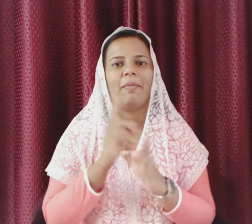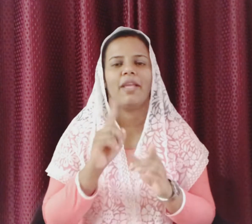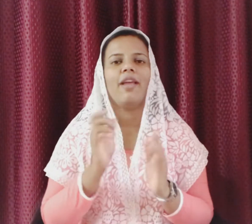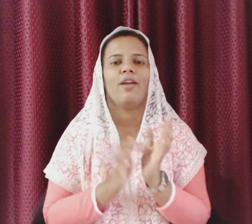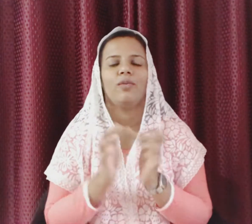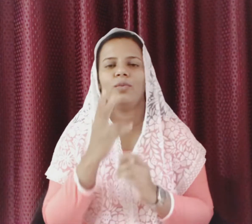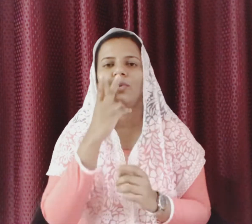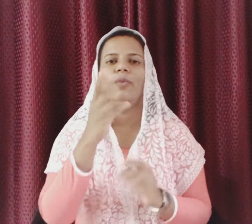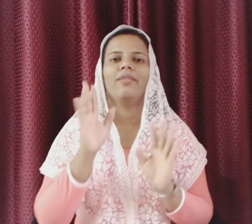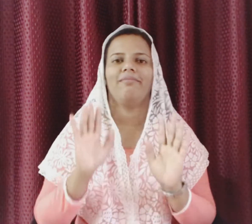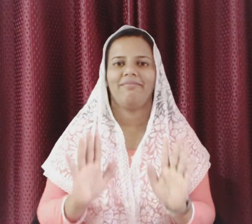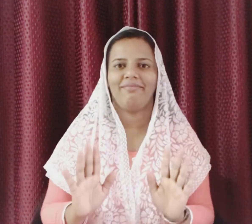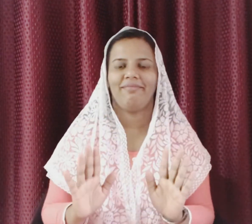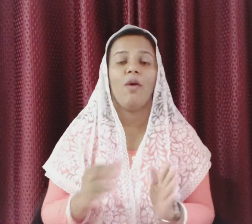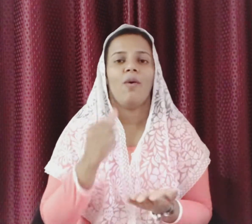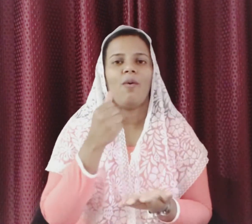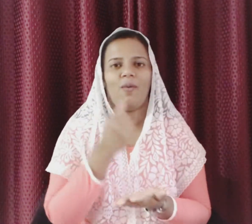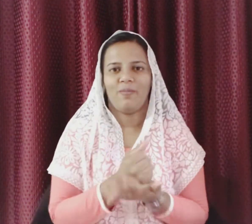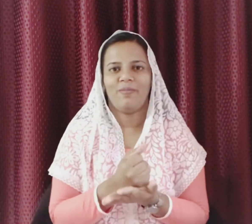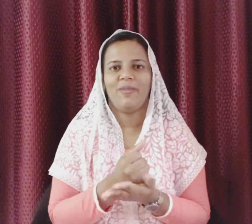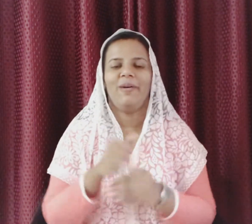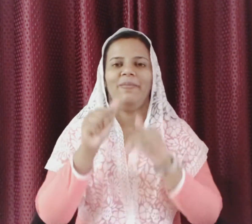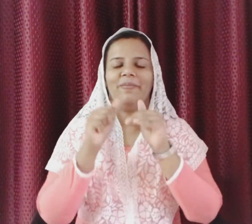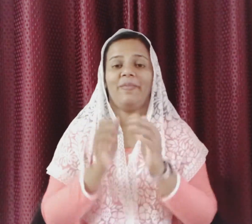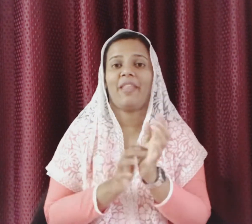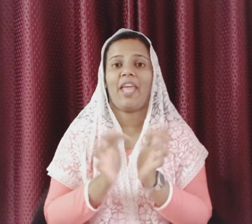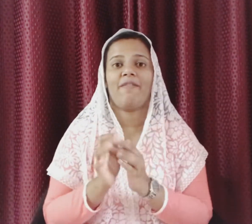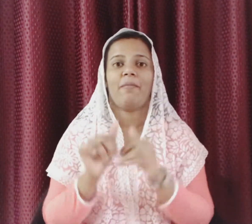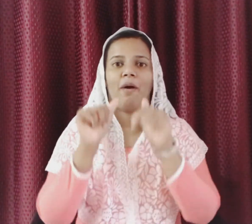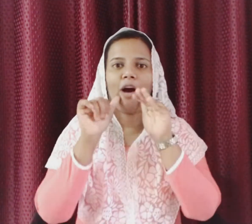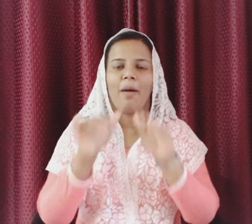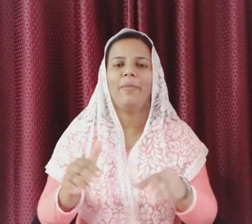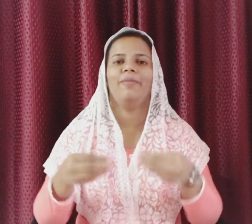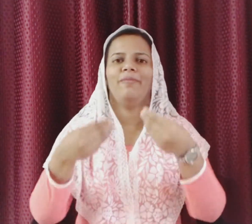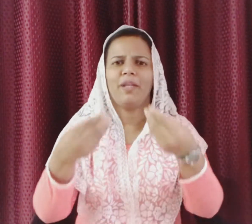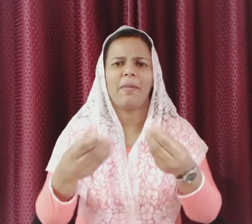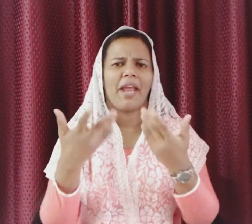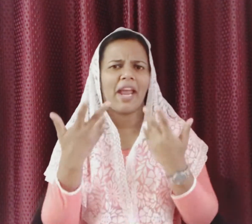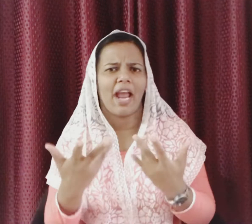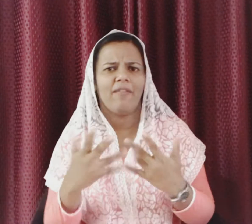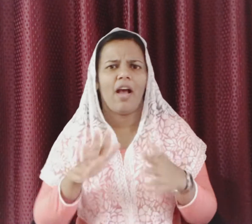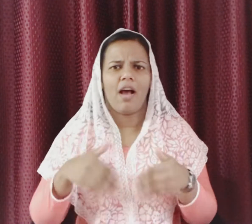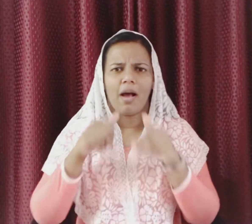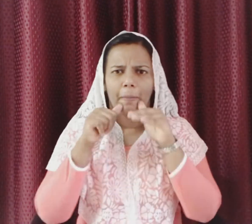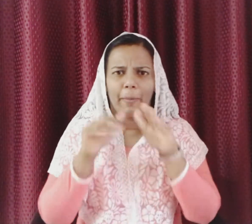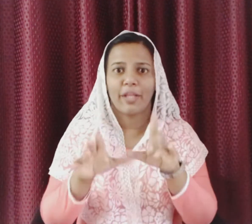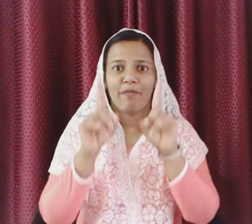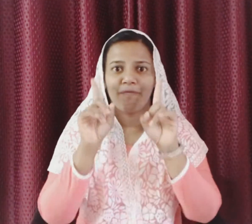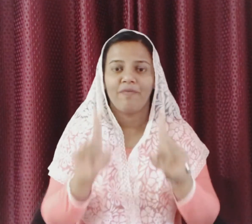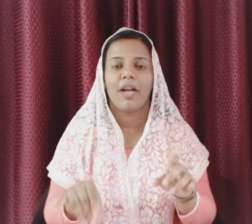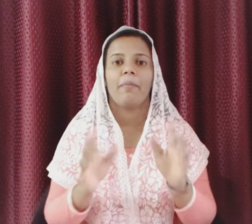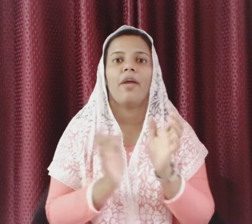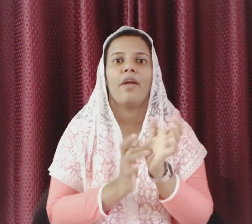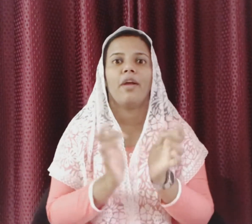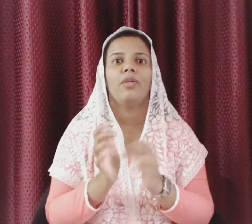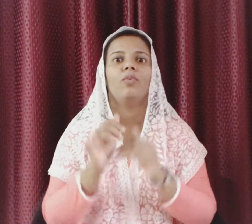മതി. ഹാലലൂയ. നിശ്ചയമായിട്ടും ദൈവം അഭിവൃദ്ധി തരും. എവിടെ അഭിവൃദ്ധി ആവശ്യമുണ്ടോ അതിൽ കർത്താവ് നമുക്ക് അഭിവൃദ്ധി